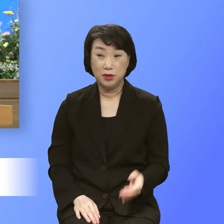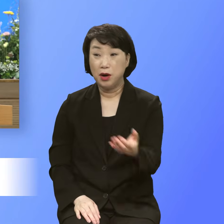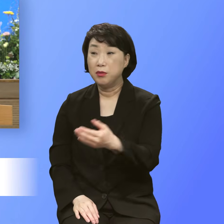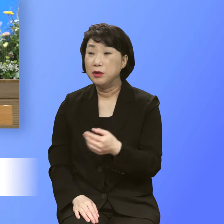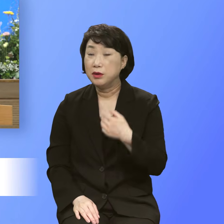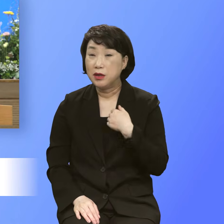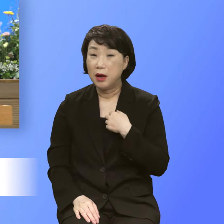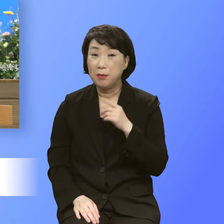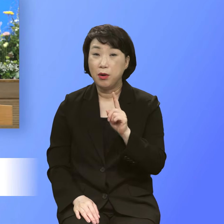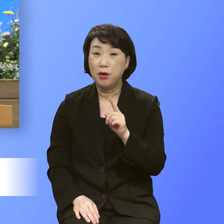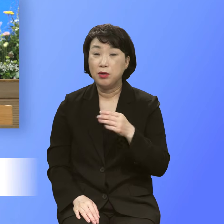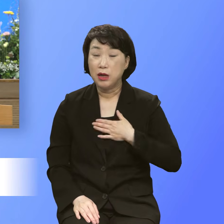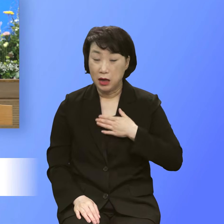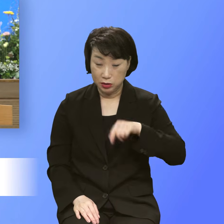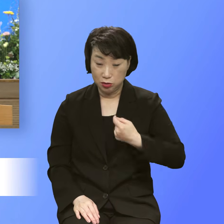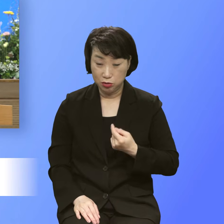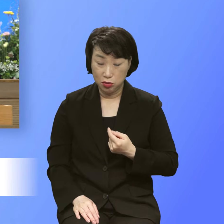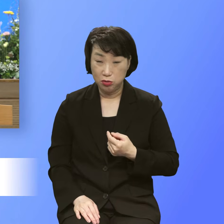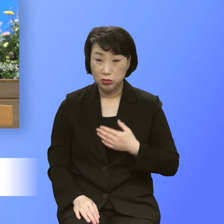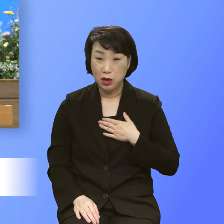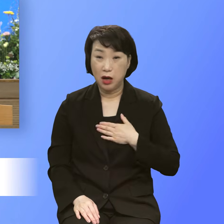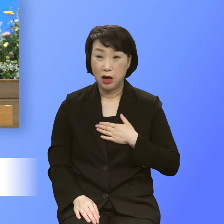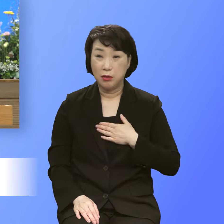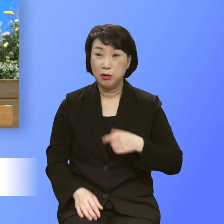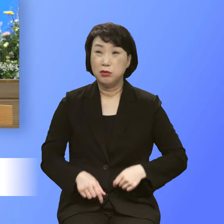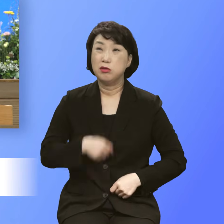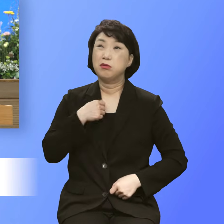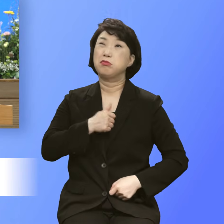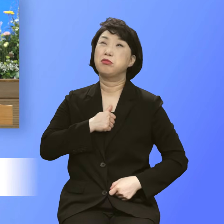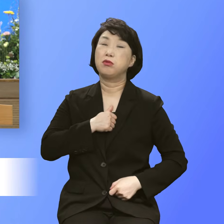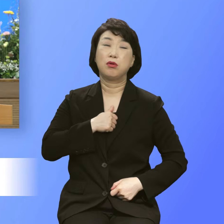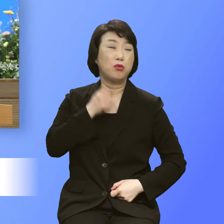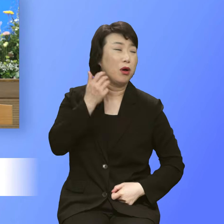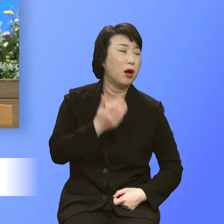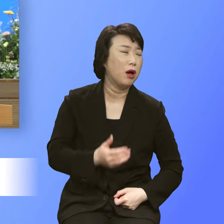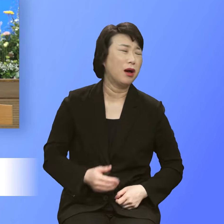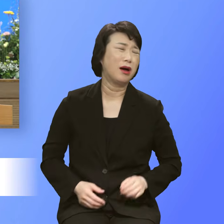어째서 나에게는 내가 스스로 이렇기 때문에 의롭다 그런 까닭이 뭐냐?